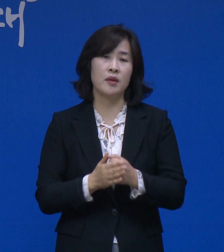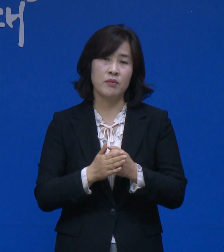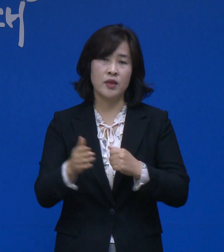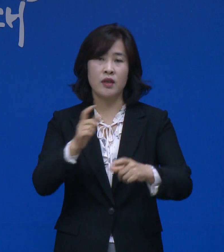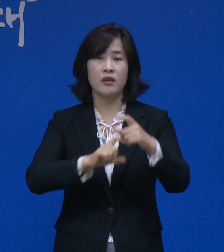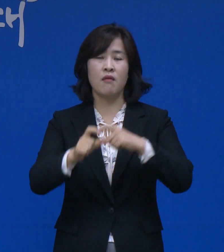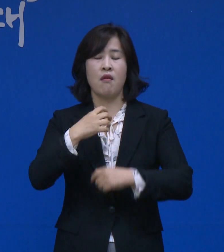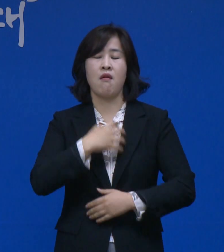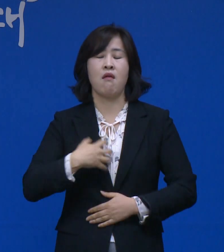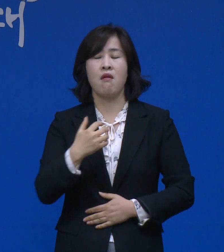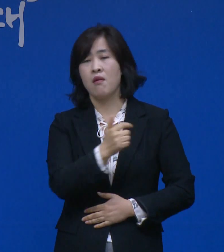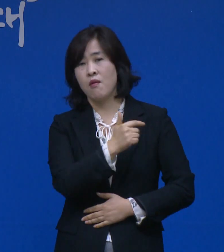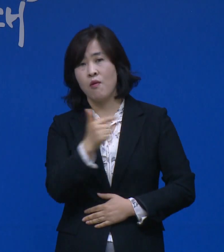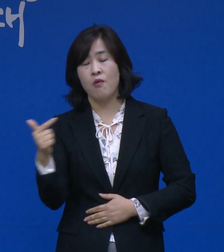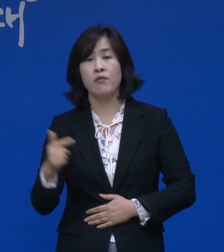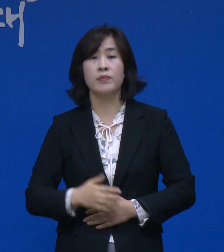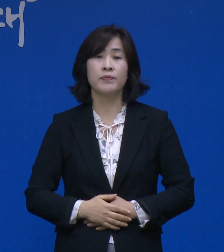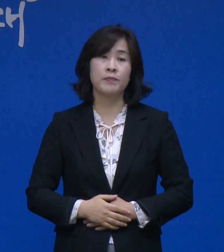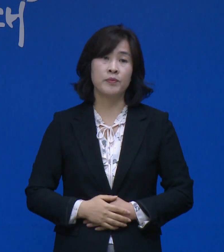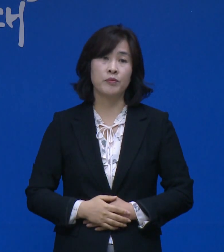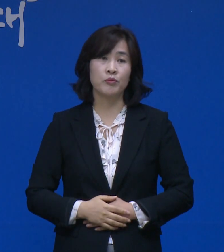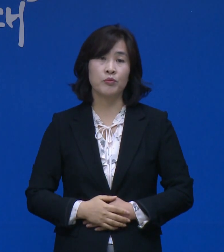더욱 우려스러운 상황입니다.